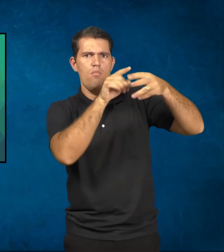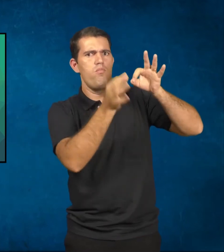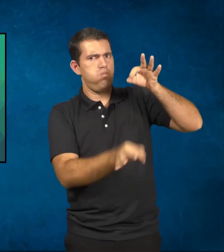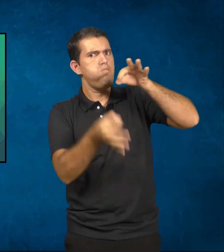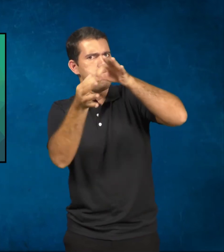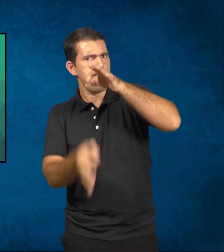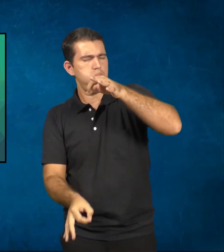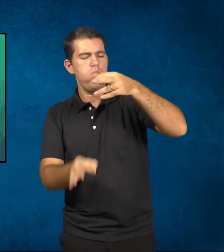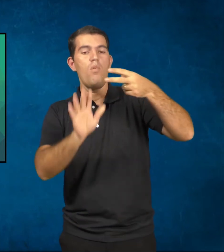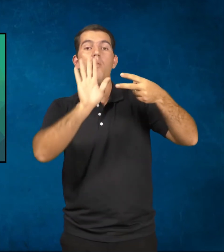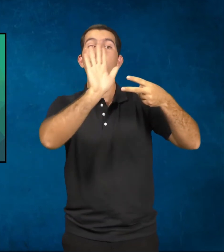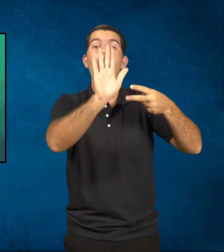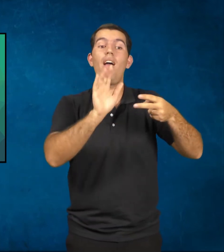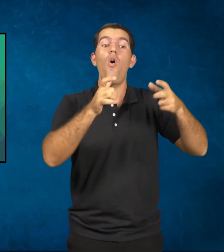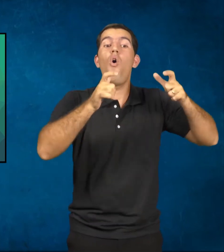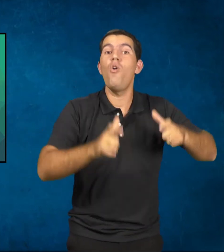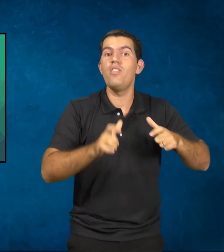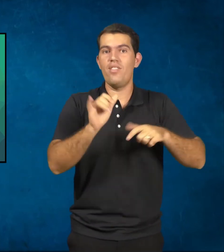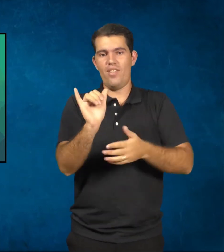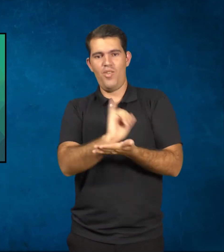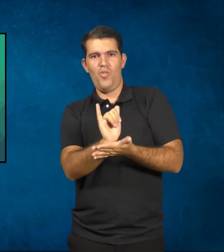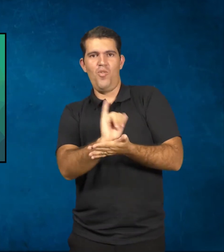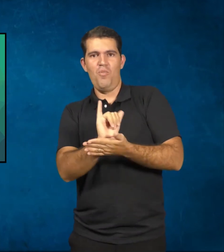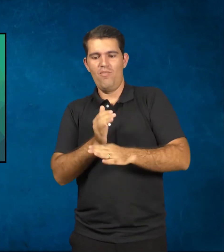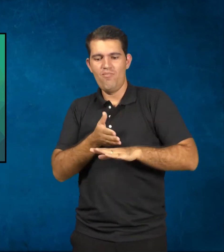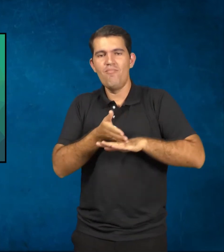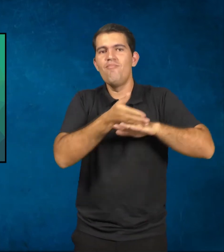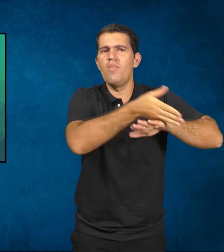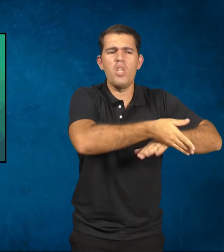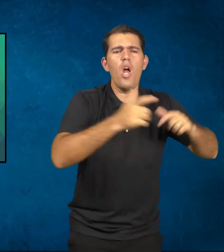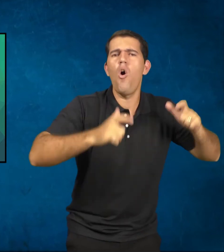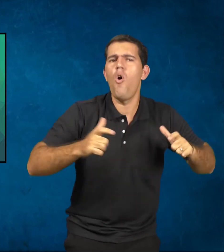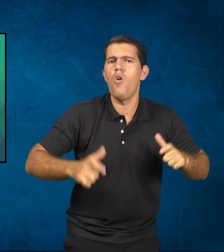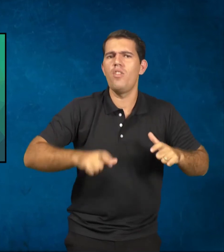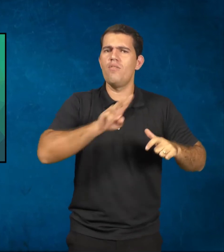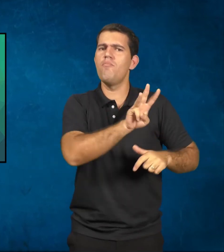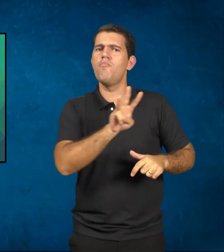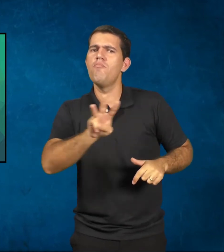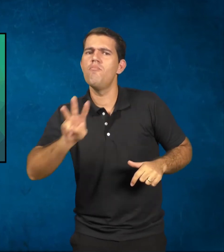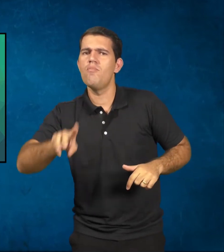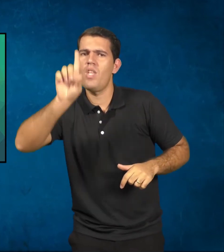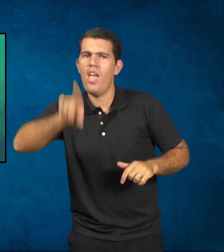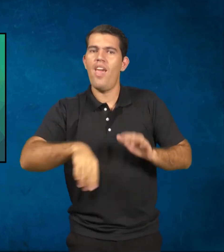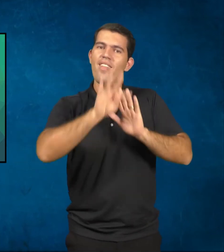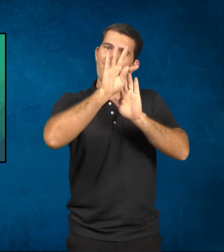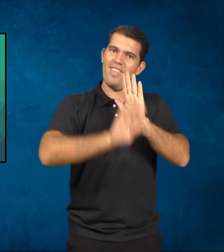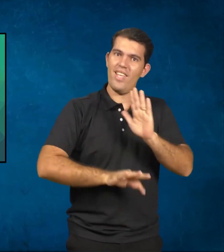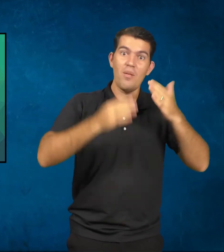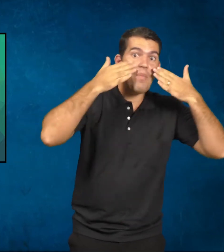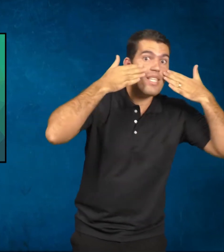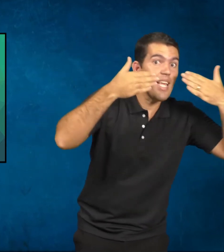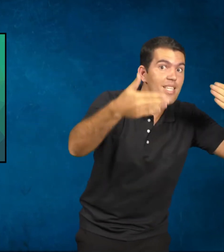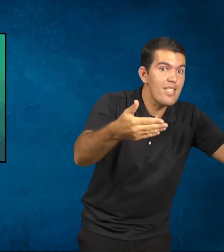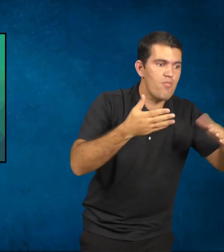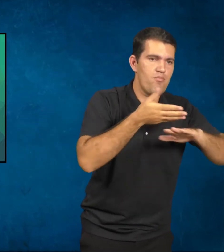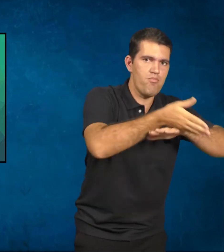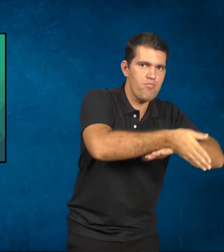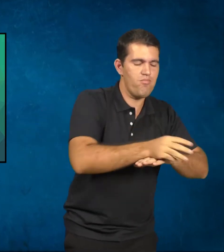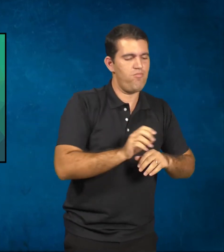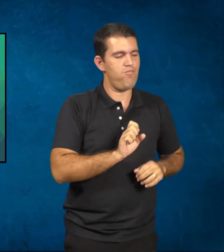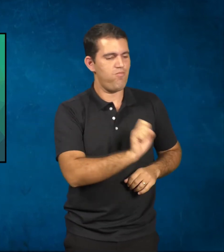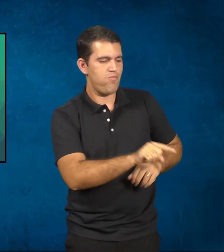maior e que estão disponíveis no YouTube. Deixei os links dessas palestras no texto de apresentação desse